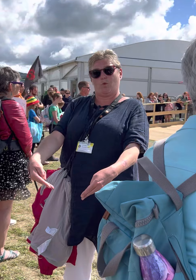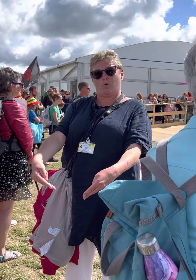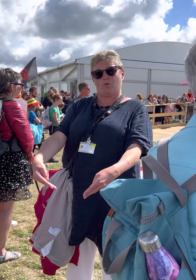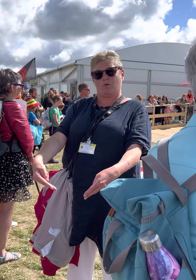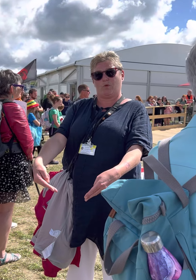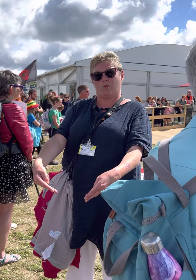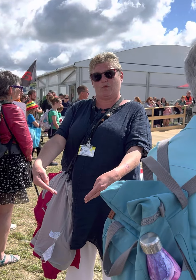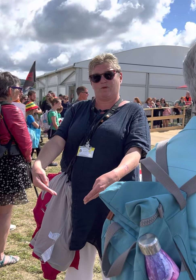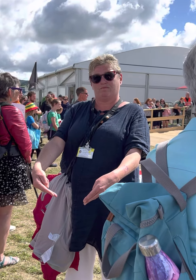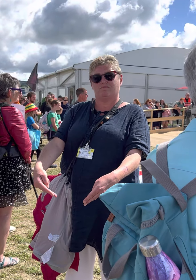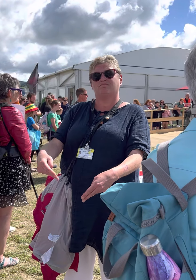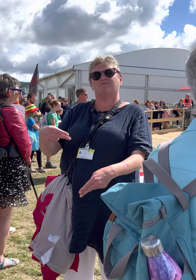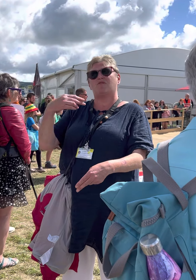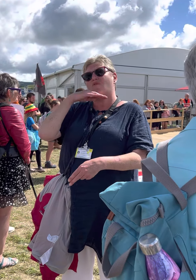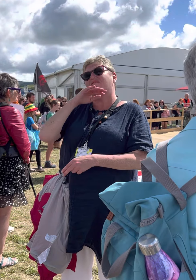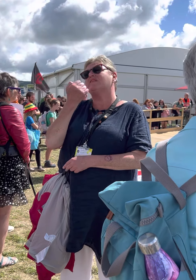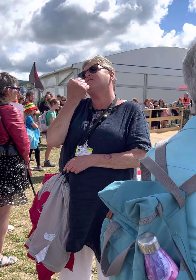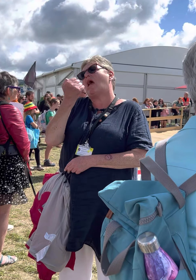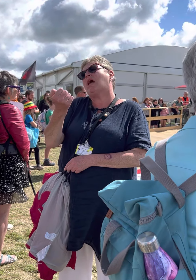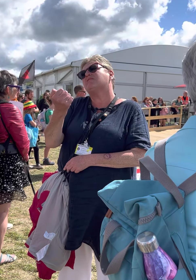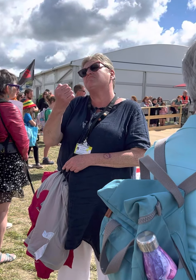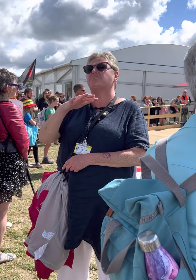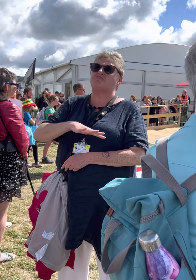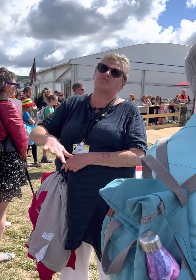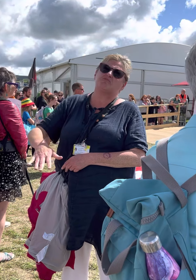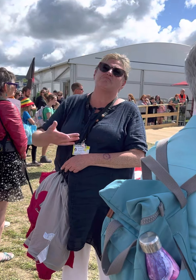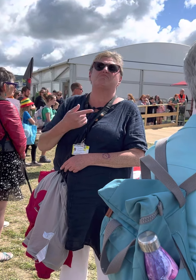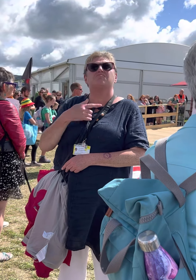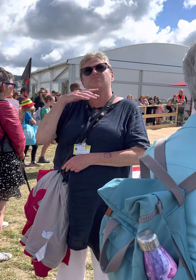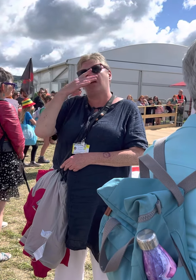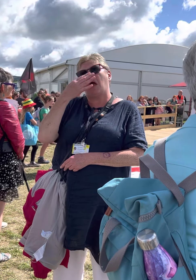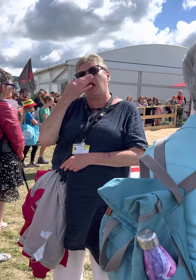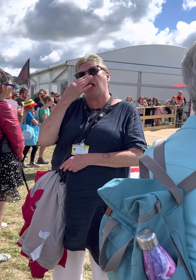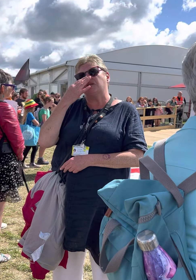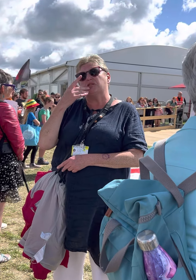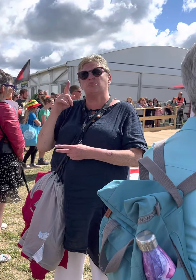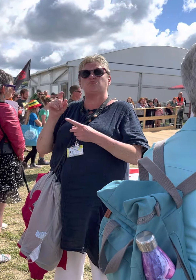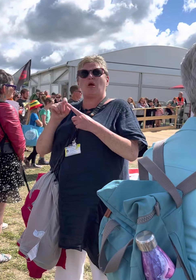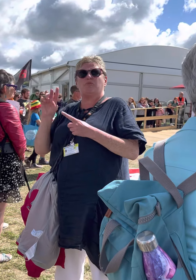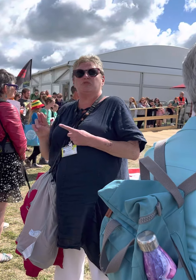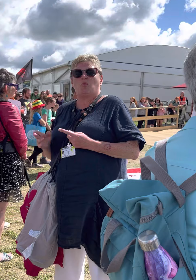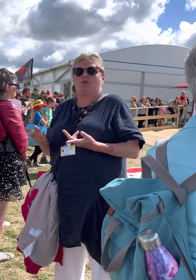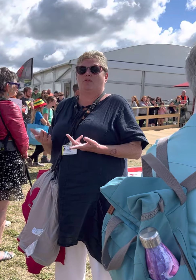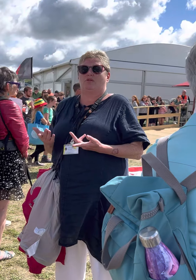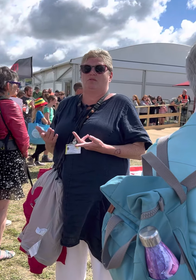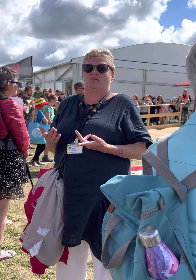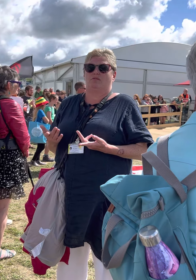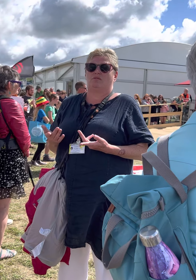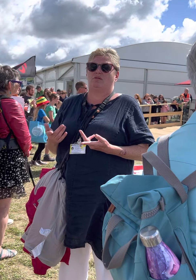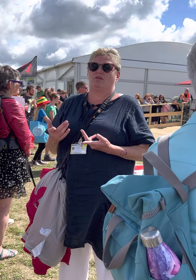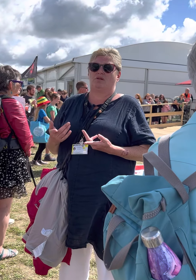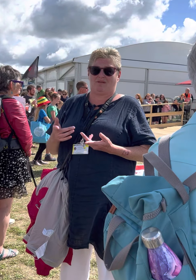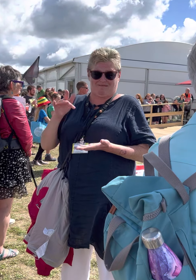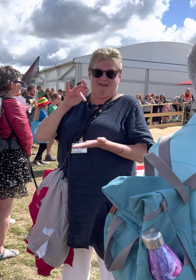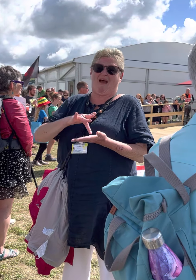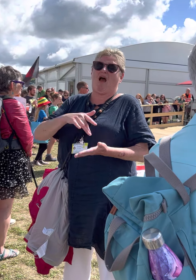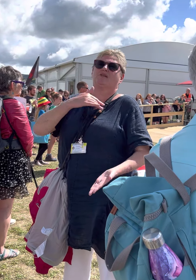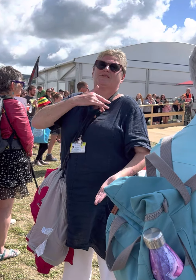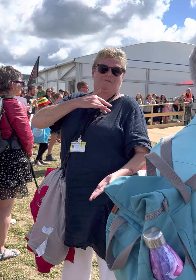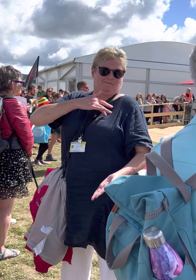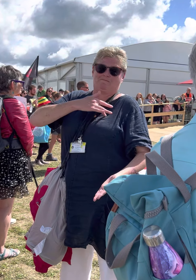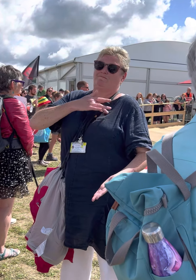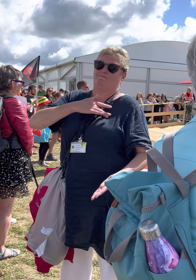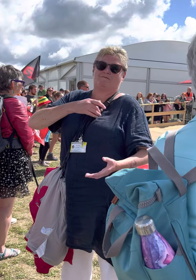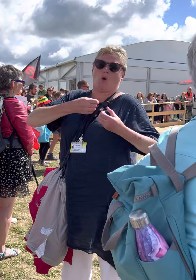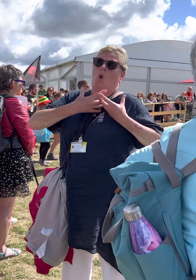A mae yna tua 10 o blant oedran ysgol gynradd rwan. Mae calon pensiynau di mynd. Pan